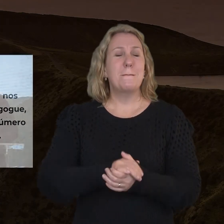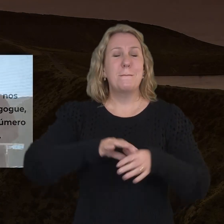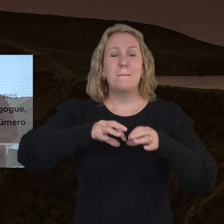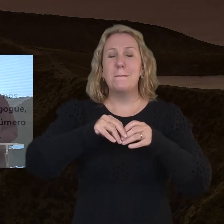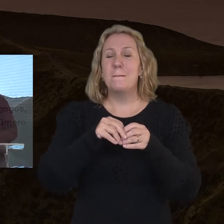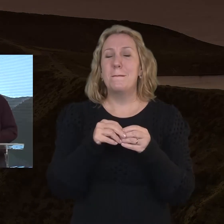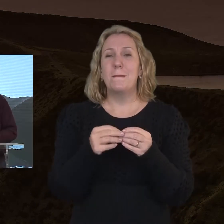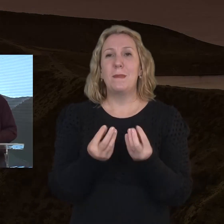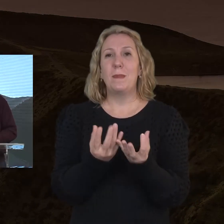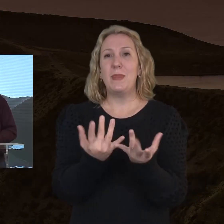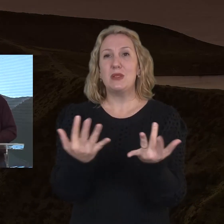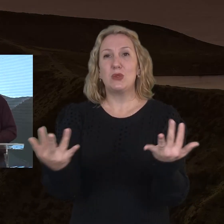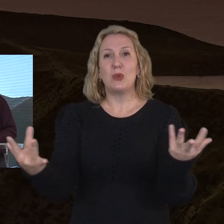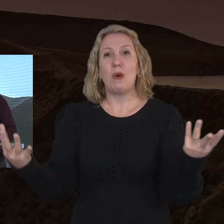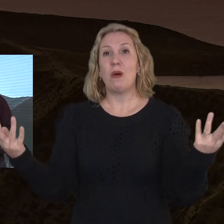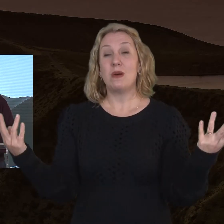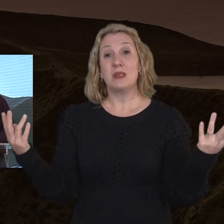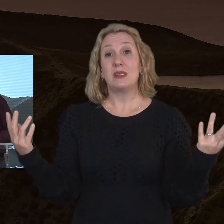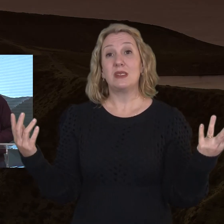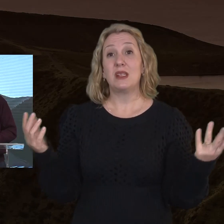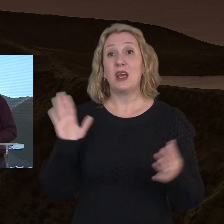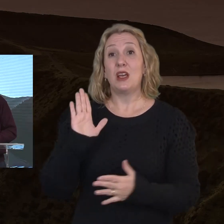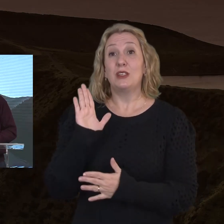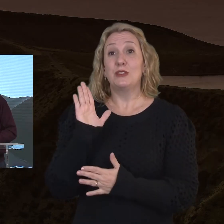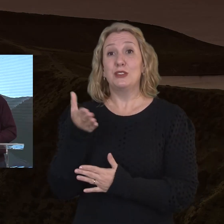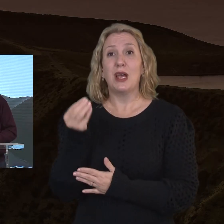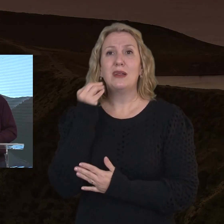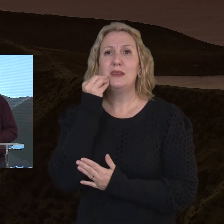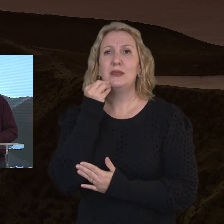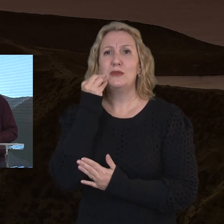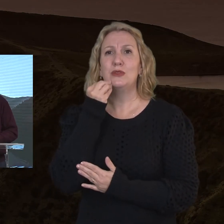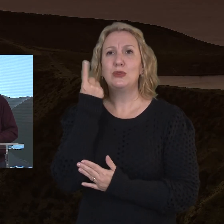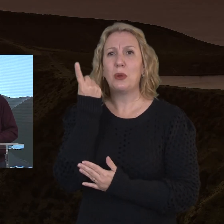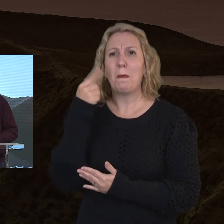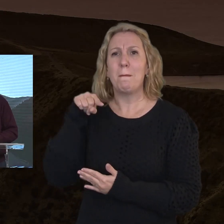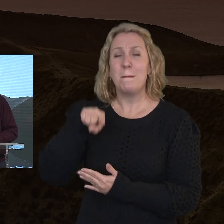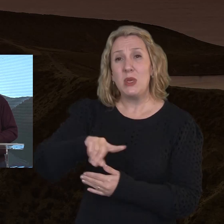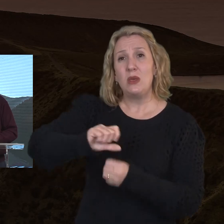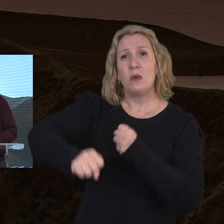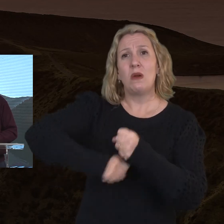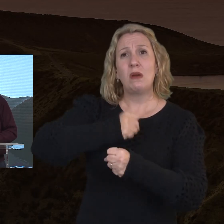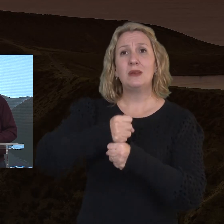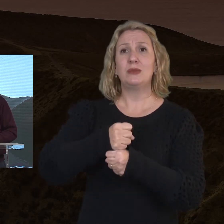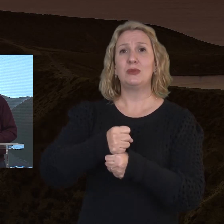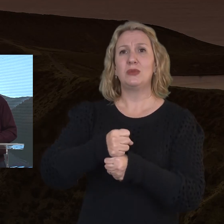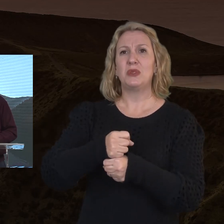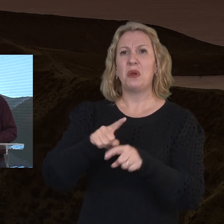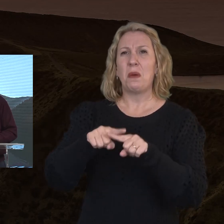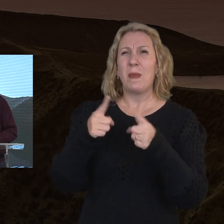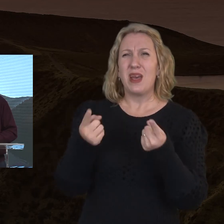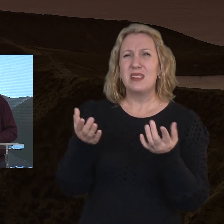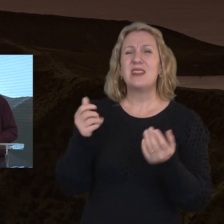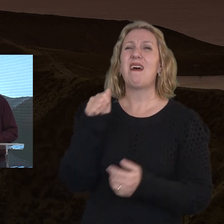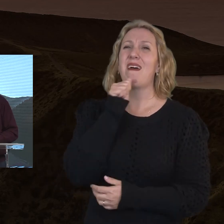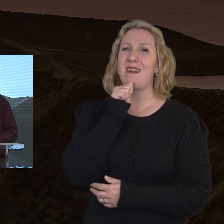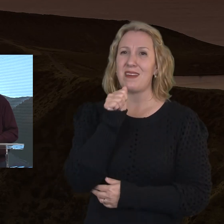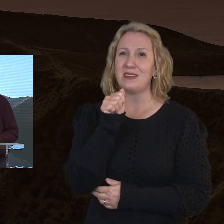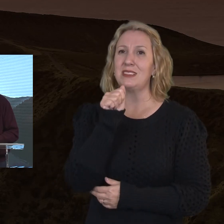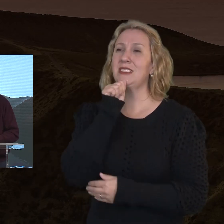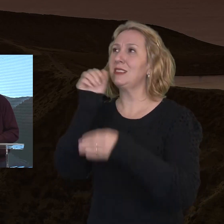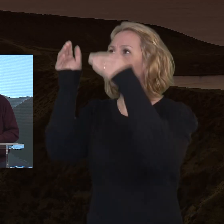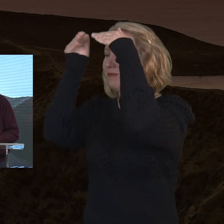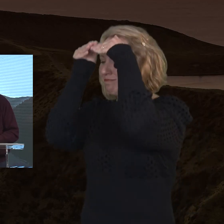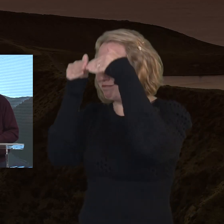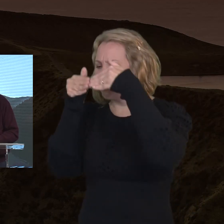gente que tendo desfrutar do reino milenar ainda quer me rebelar contra deus a inacreditável é natureza humana natureza